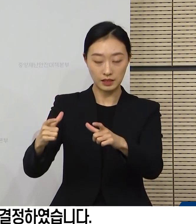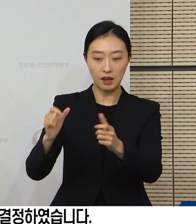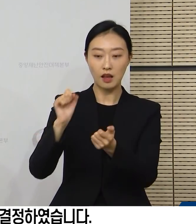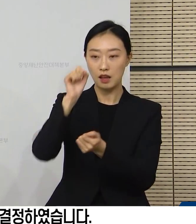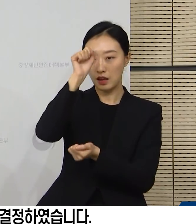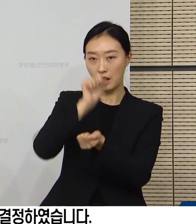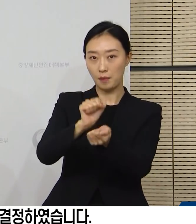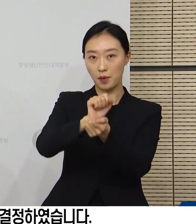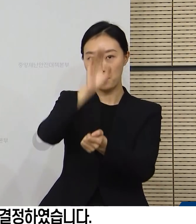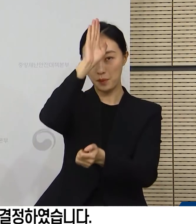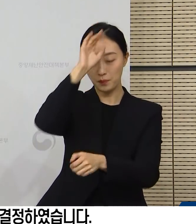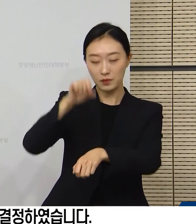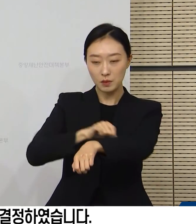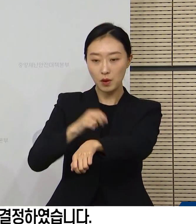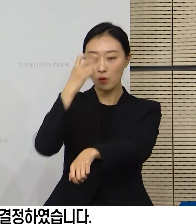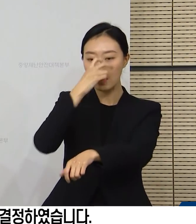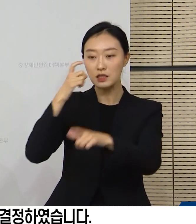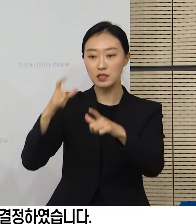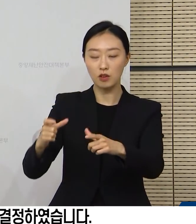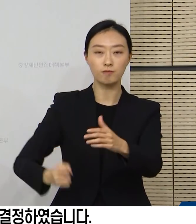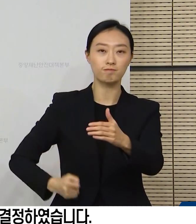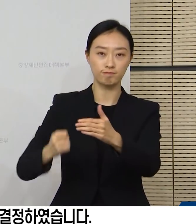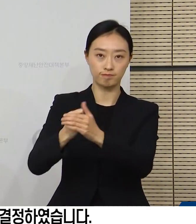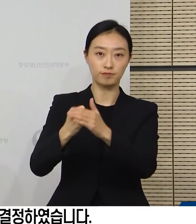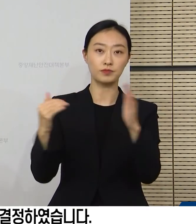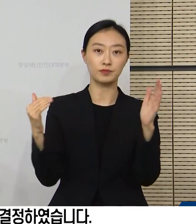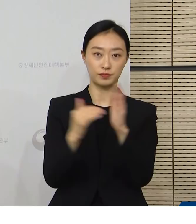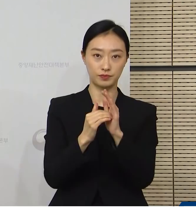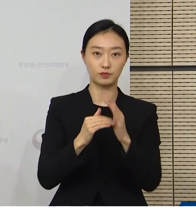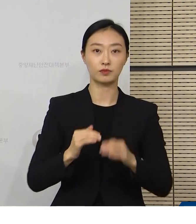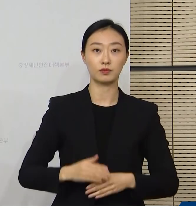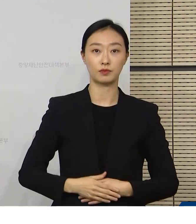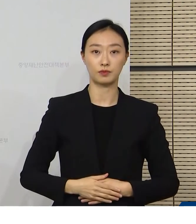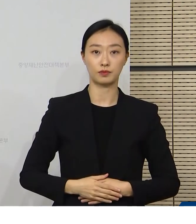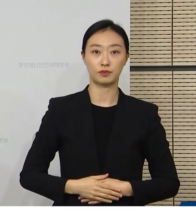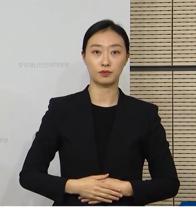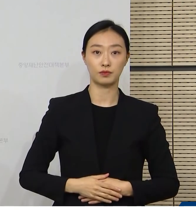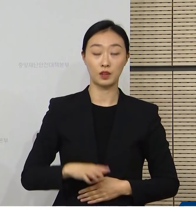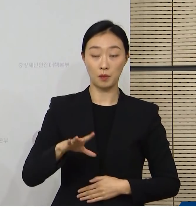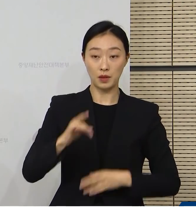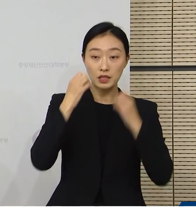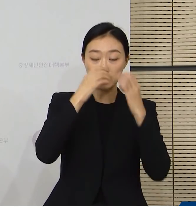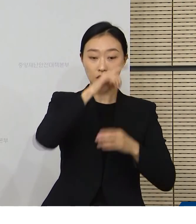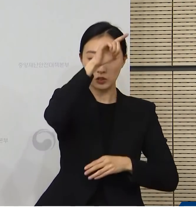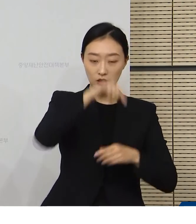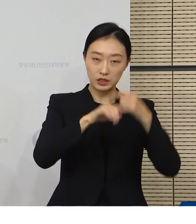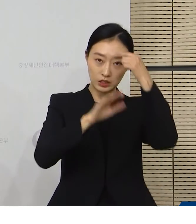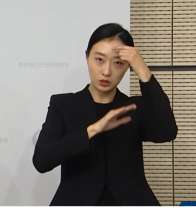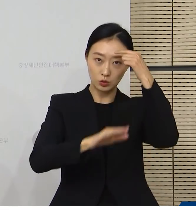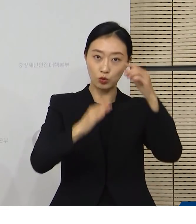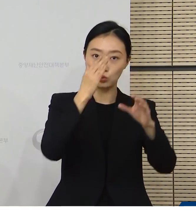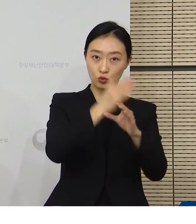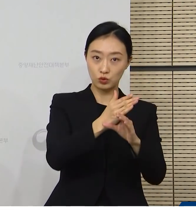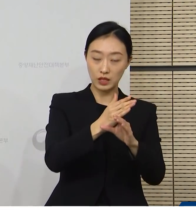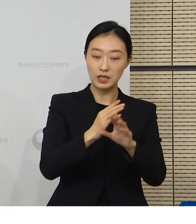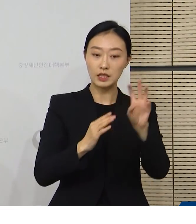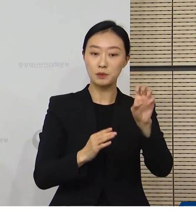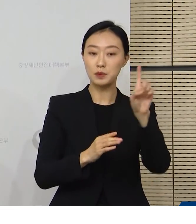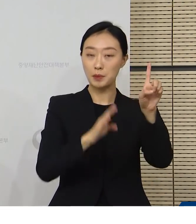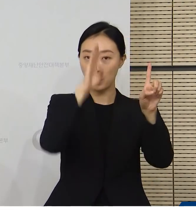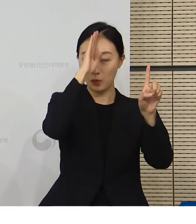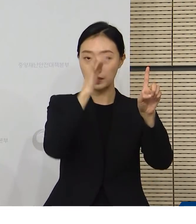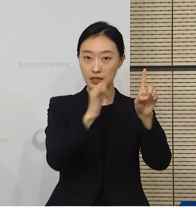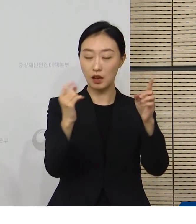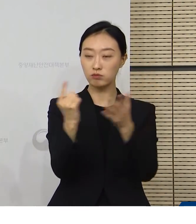특별관리 지역으로 집중 관리하기로 결정하였습니다. 우선 신천지 신도 가운데 31번